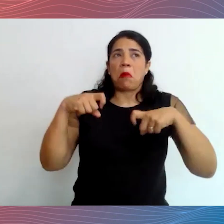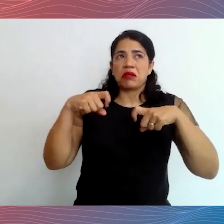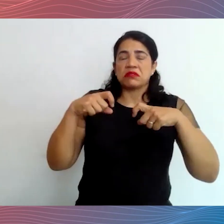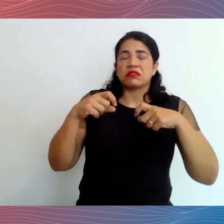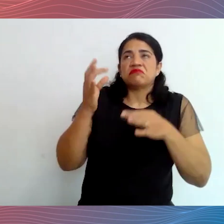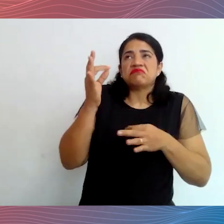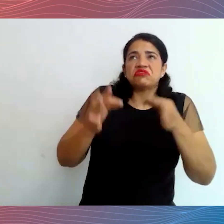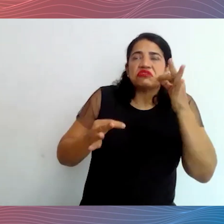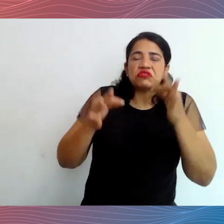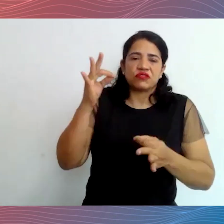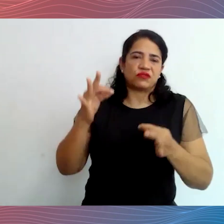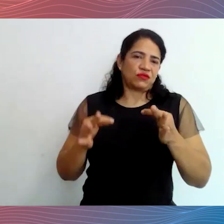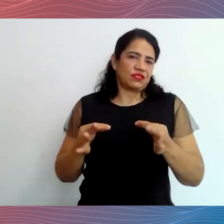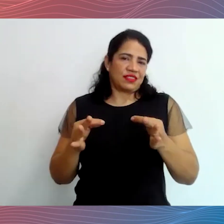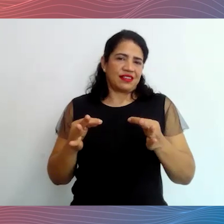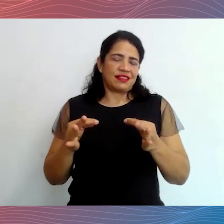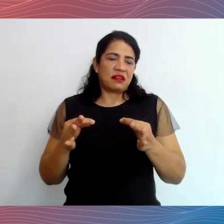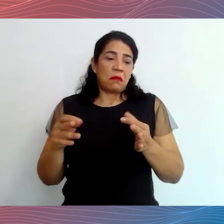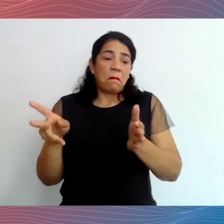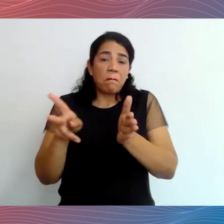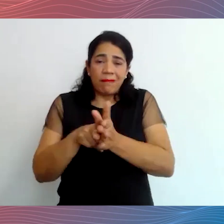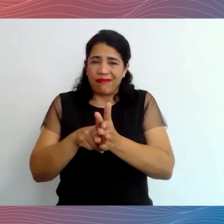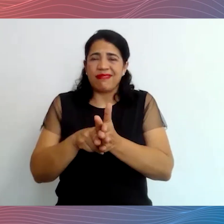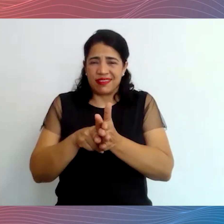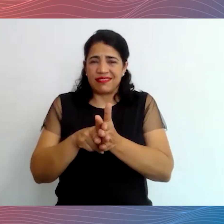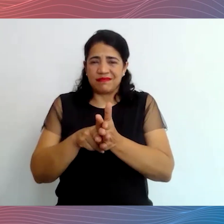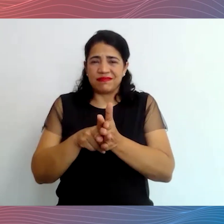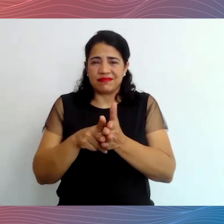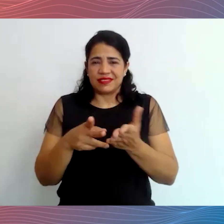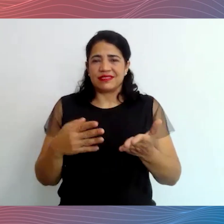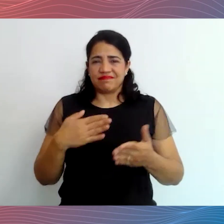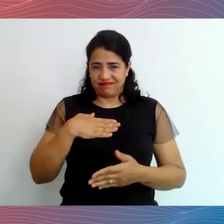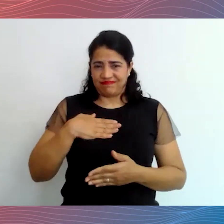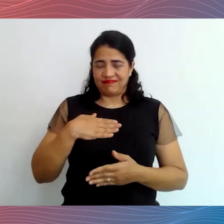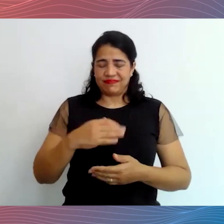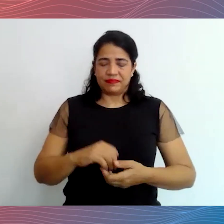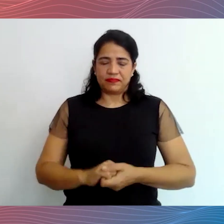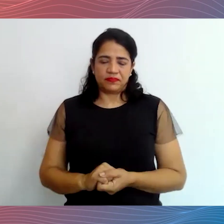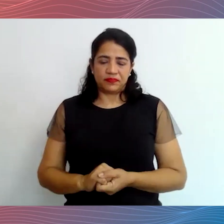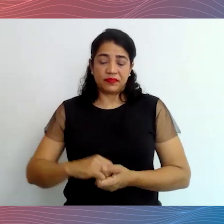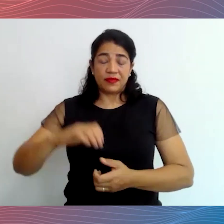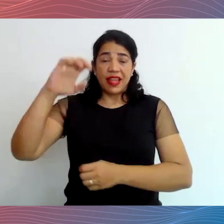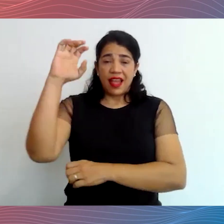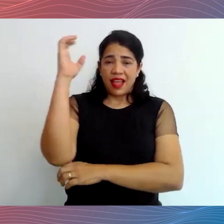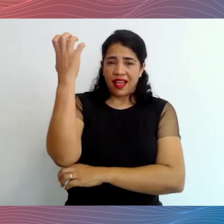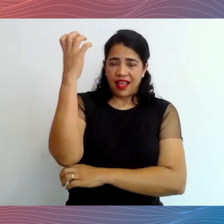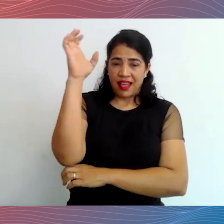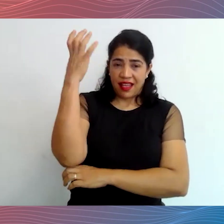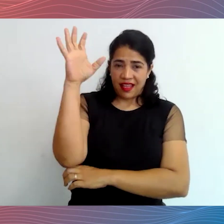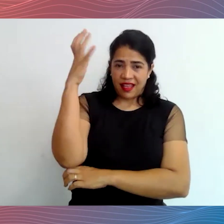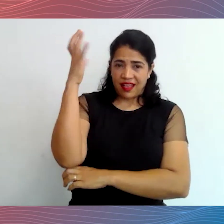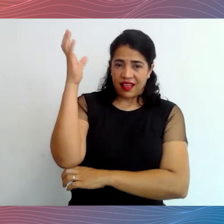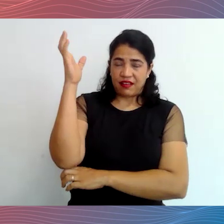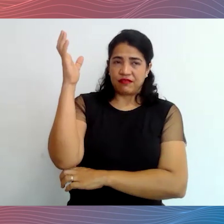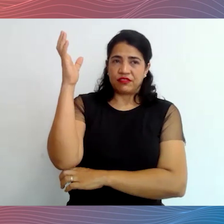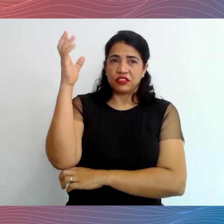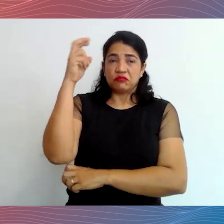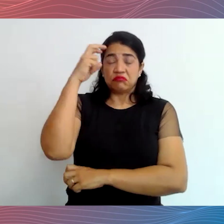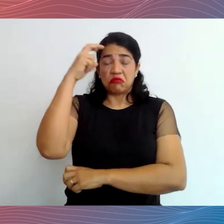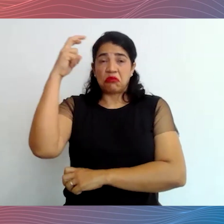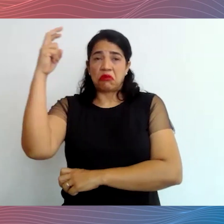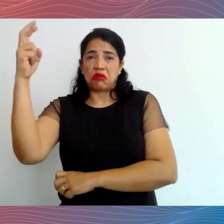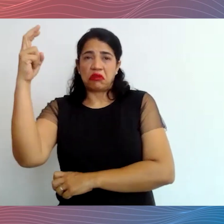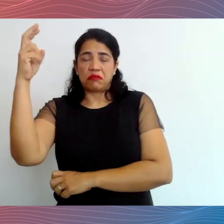própria capacidade, irmãos, da árvore do conhecimento do bem e do mal, o homem se desconectou de Deus. E